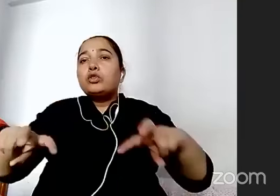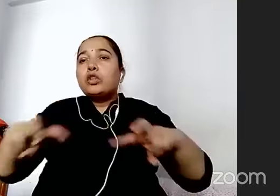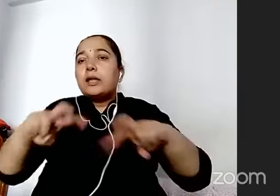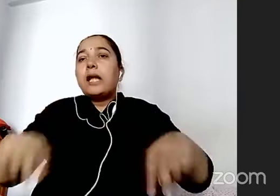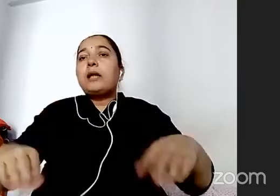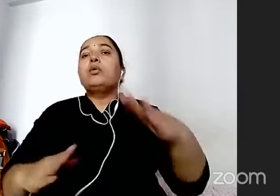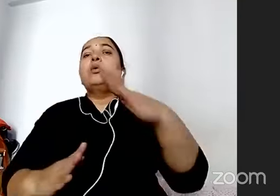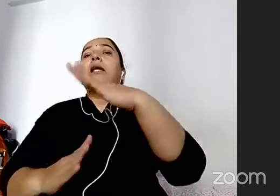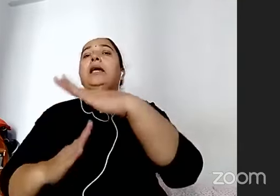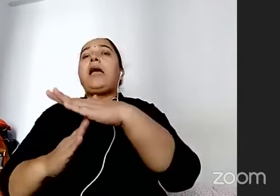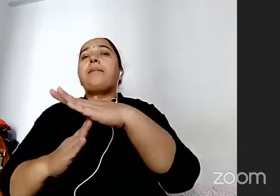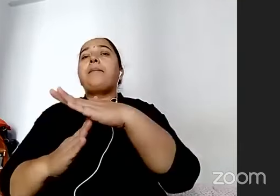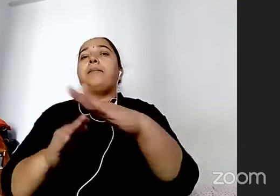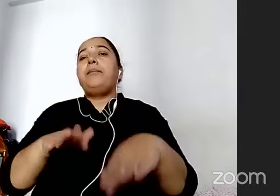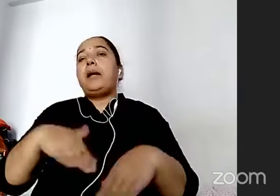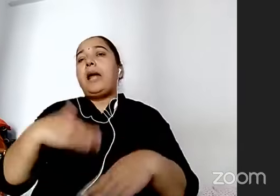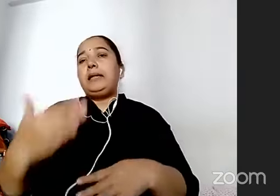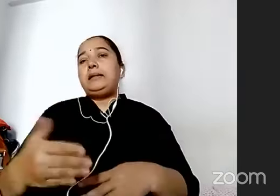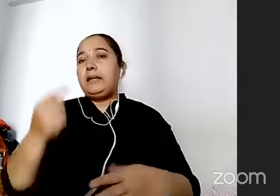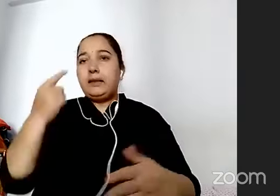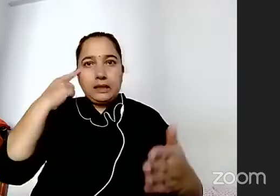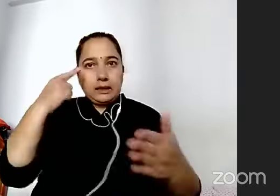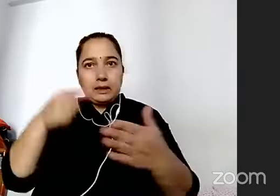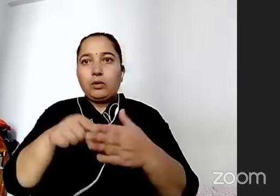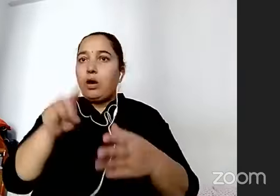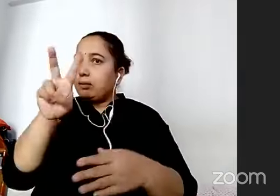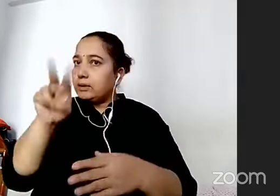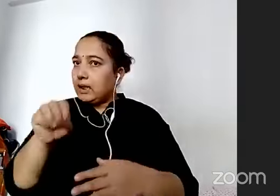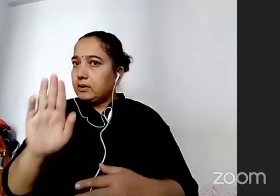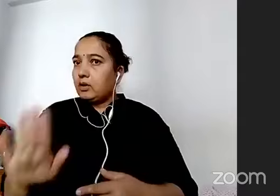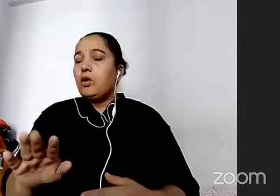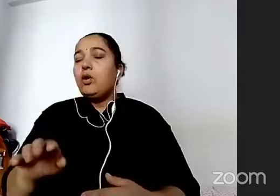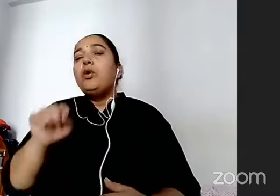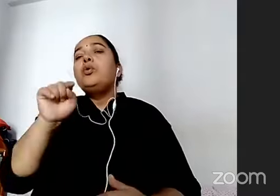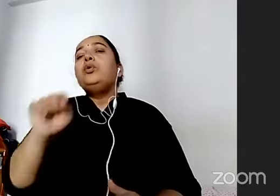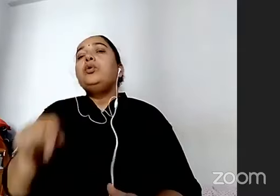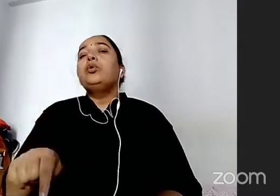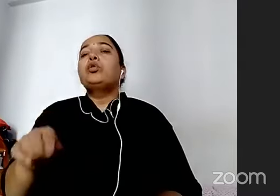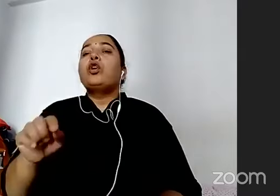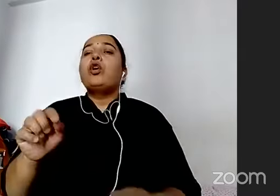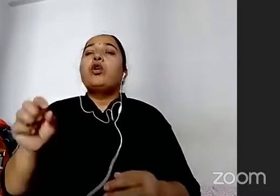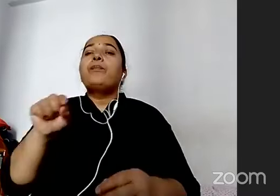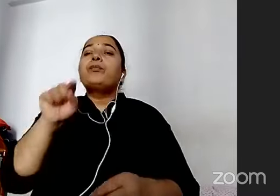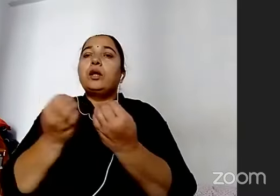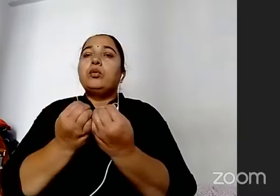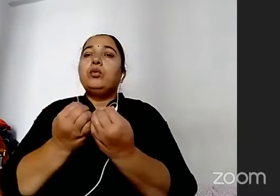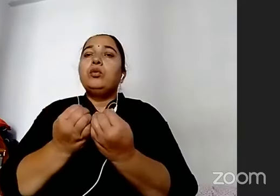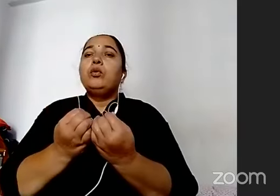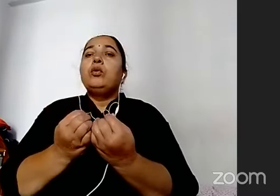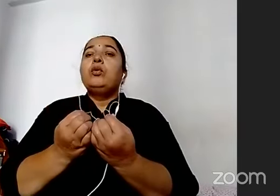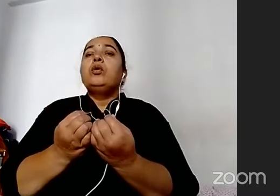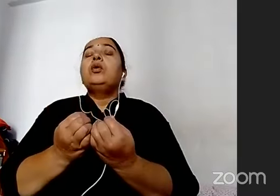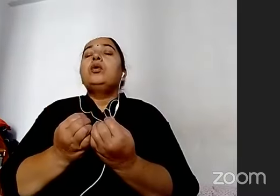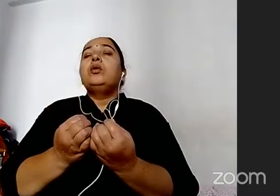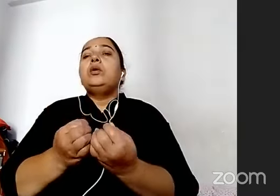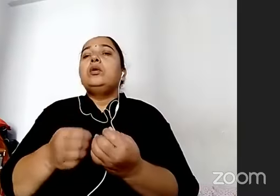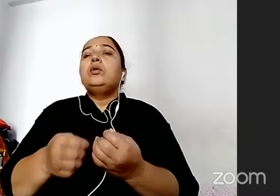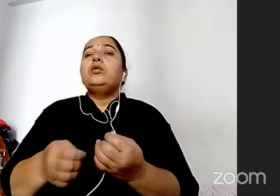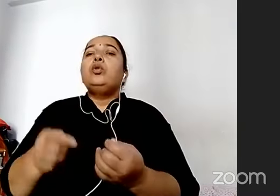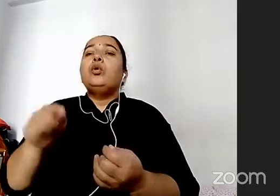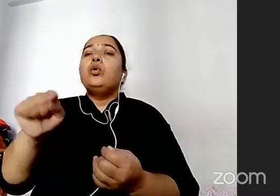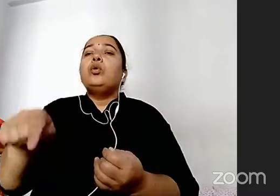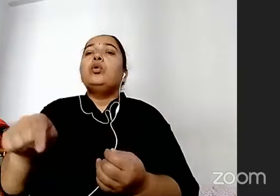छ होइन। अब यो यो तपाईँहरूले गर्नुभएको जुन हुन त यो के अरे इनडेप्थ इन्टरभ्यू लिएर तपाईँहरूले थोरै स्याम्पल